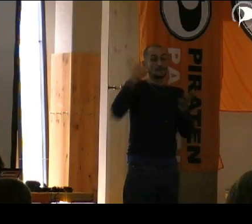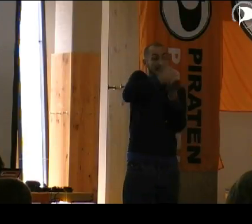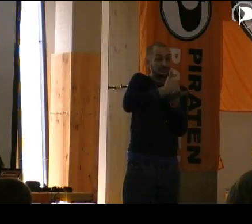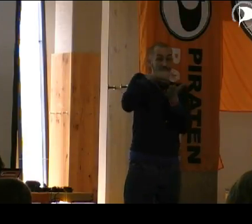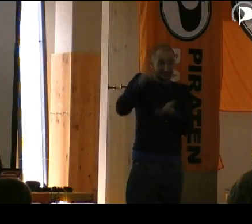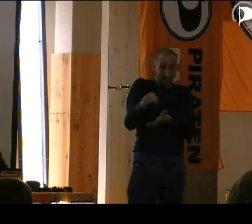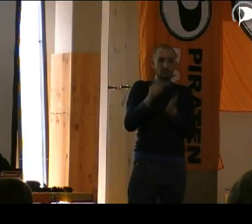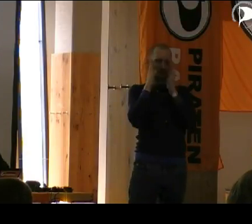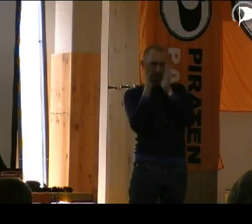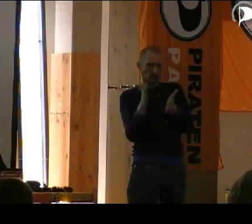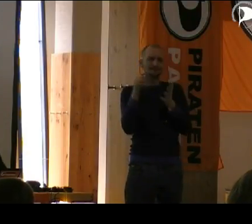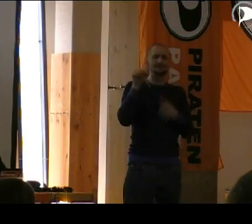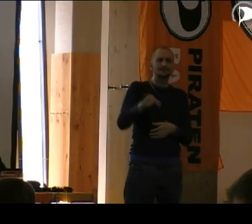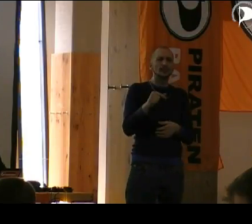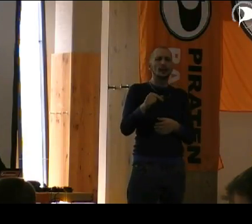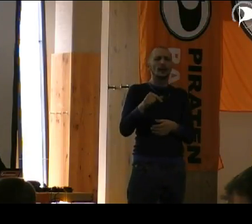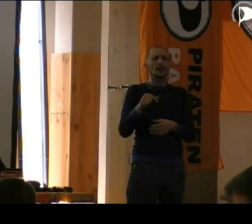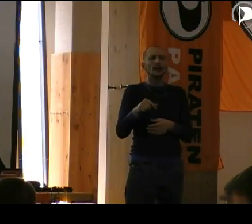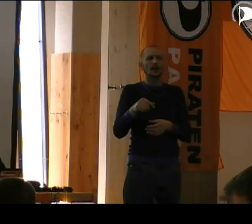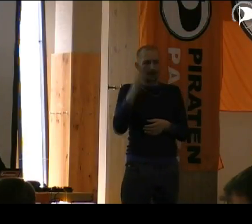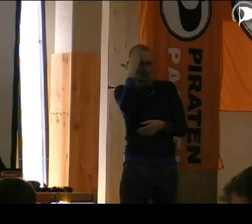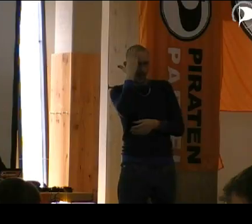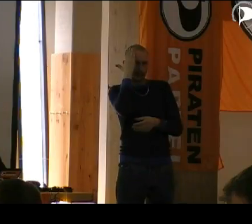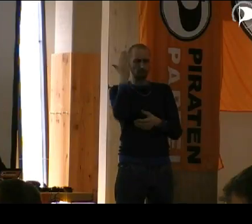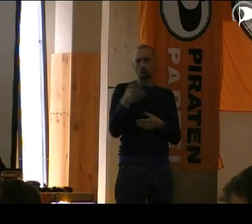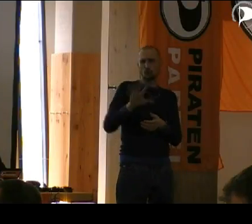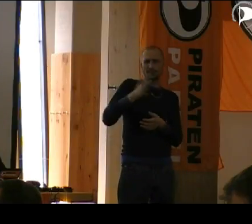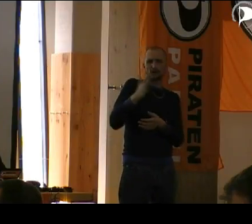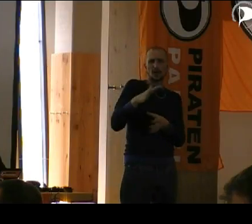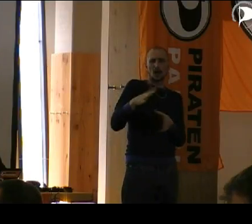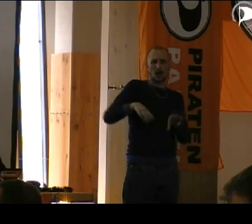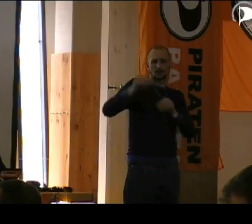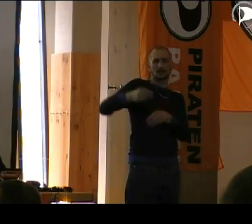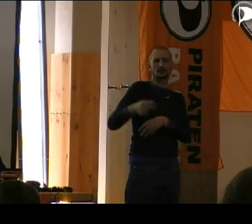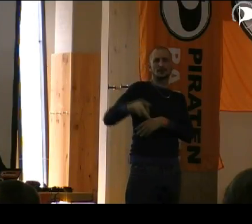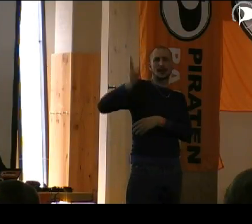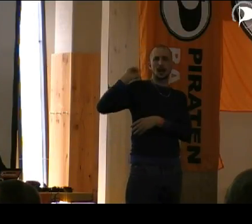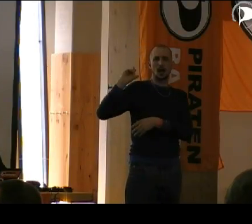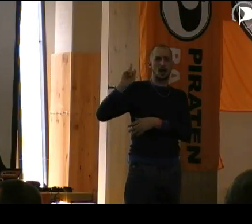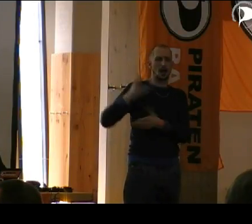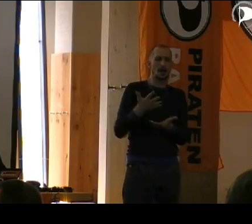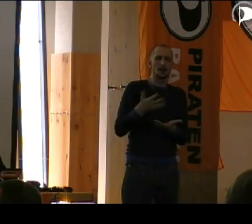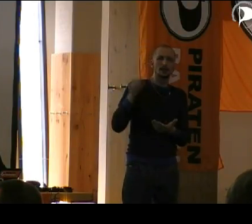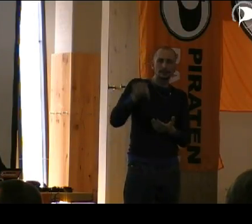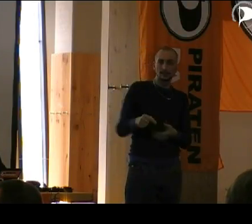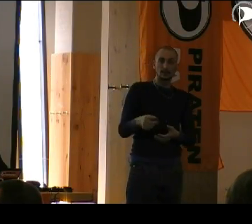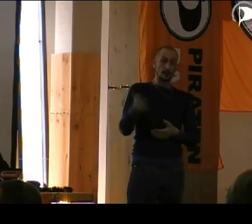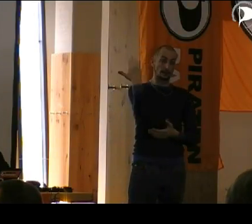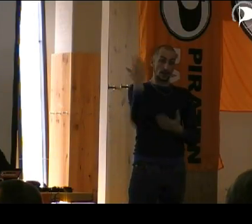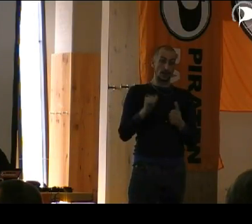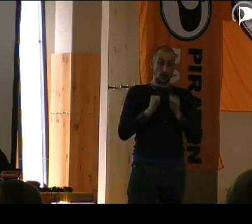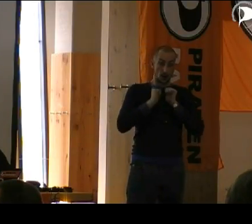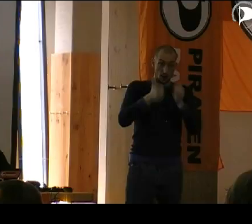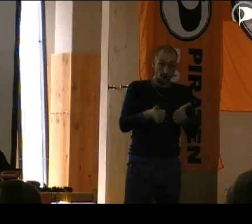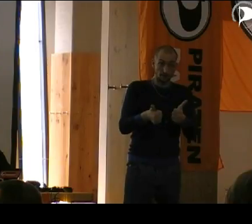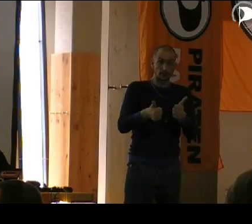dann habe ich kennen wir ja schon eineinhalb jahren ich habe irgendwie heißt auch mitgeholfen und ein